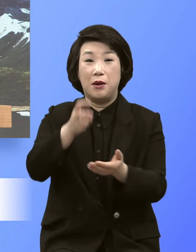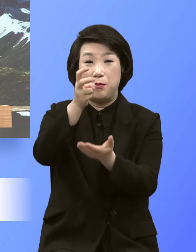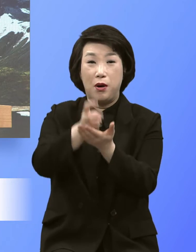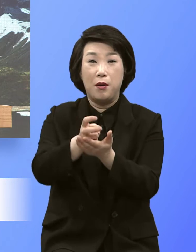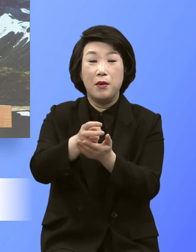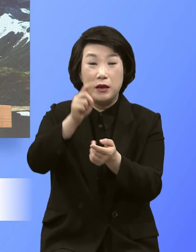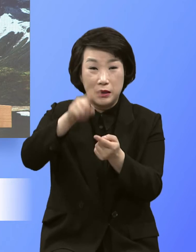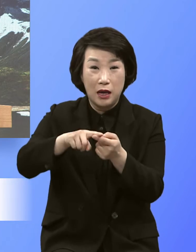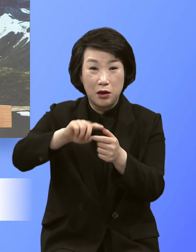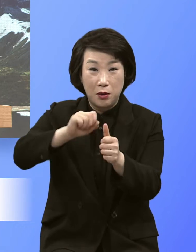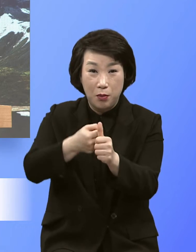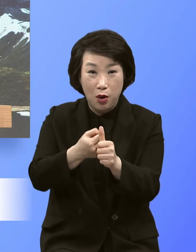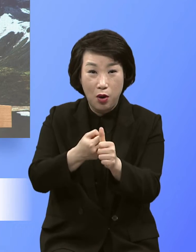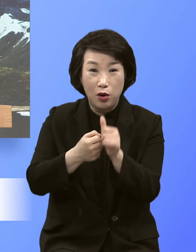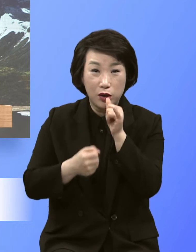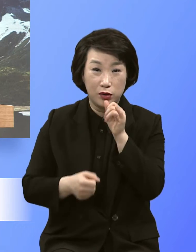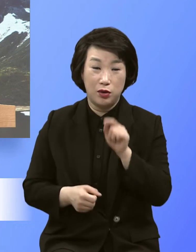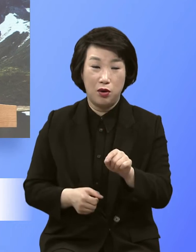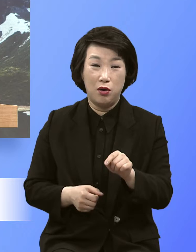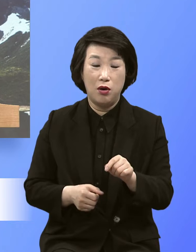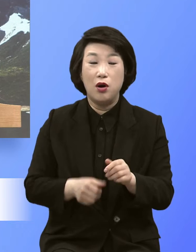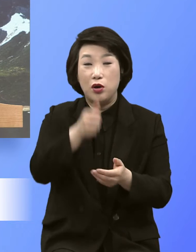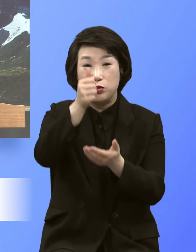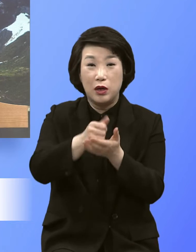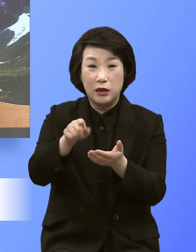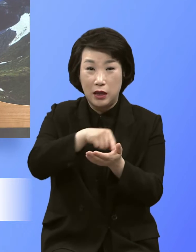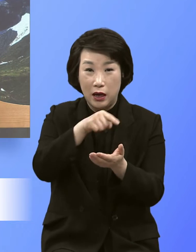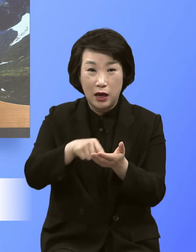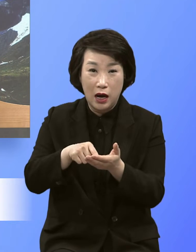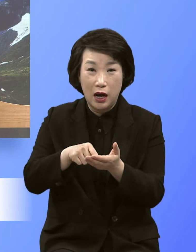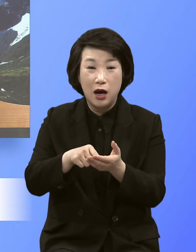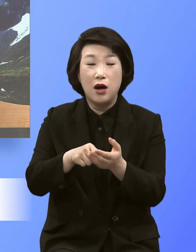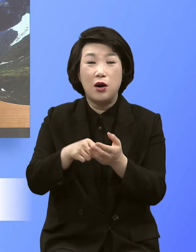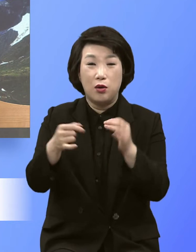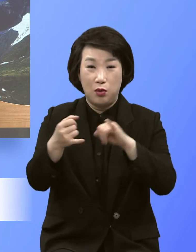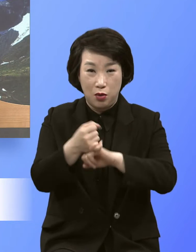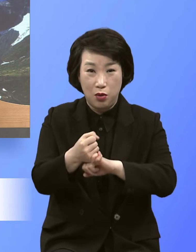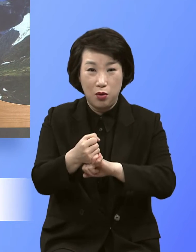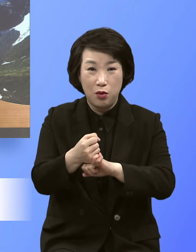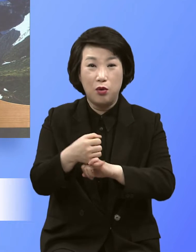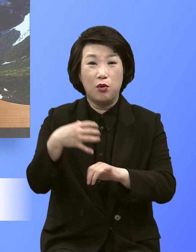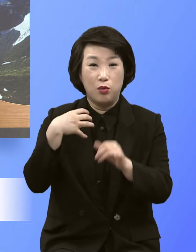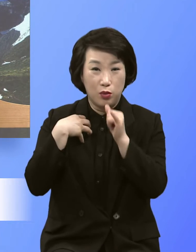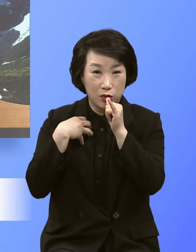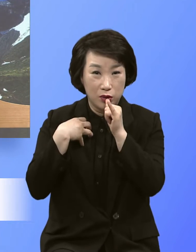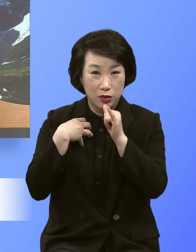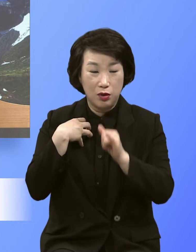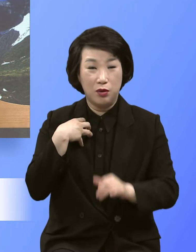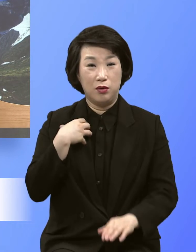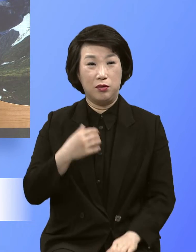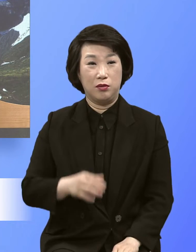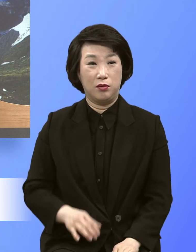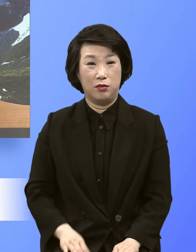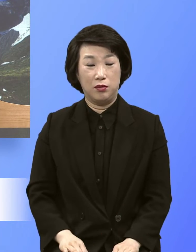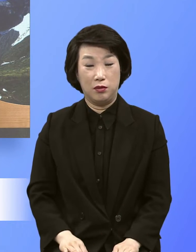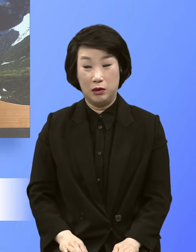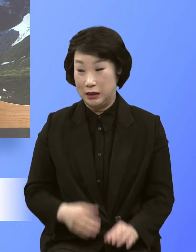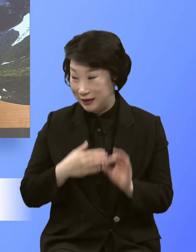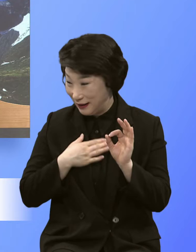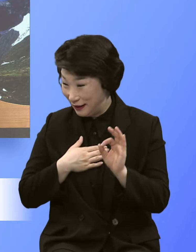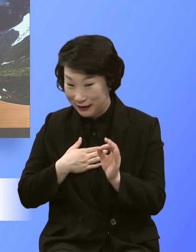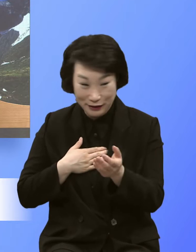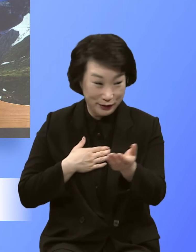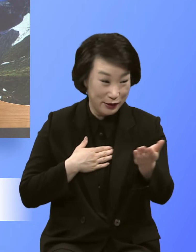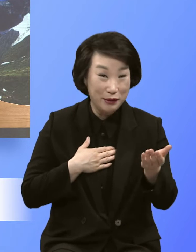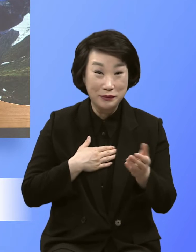정한 형량에 따라 죄값을 반드시 치러야 한다는 거 이해가